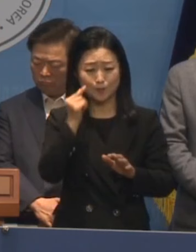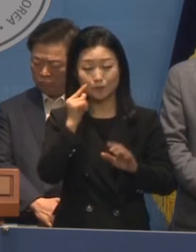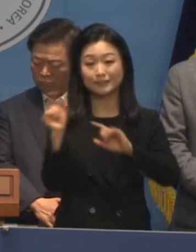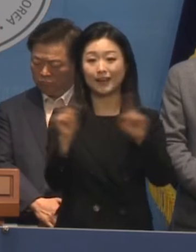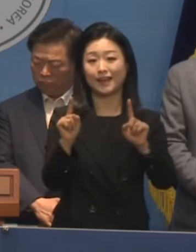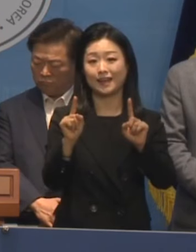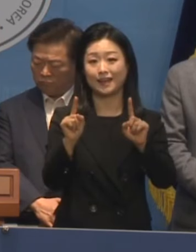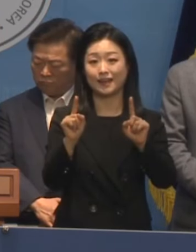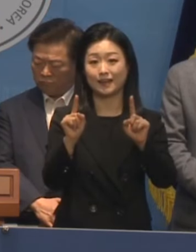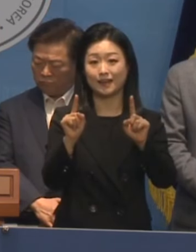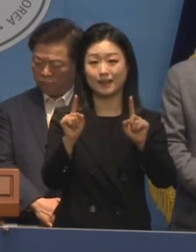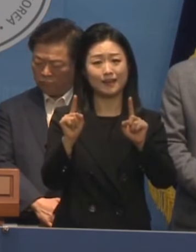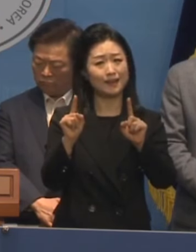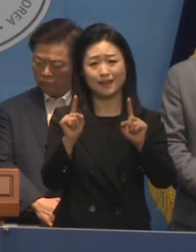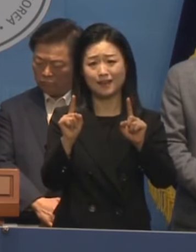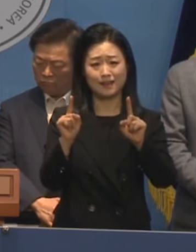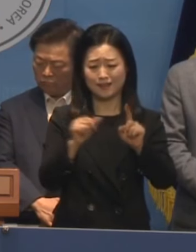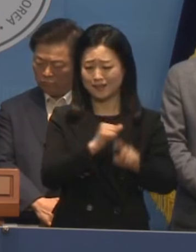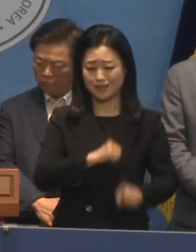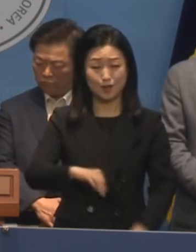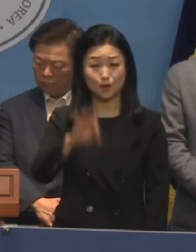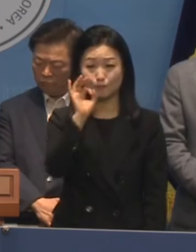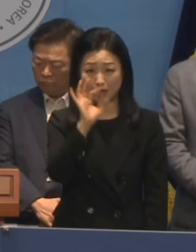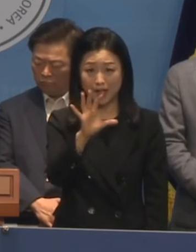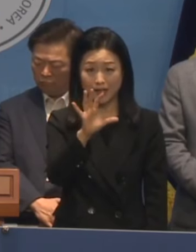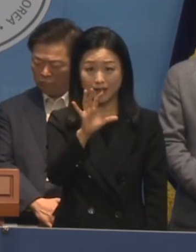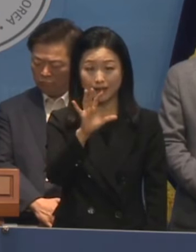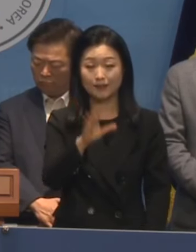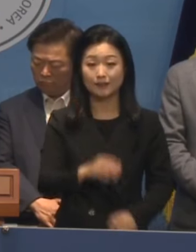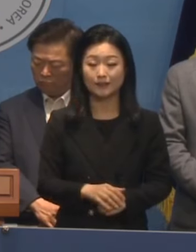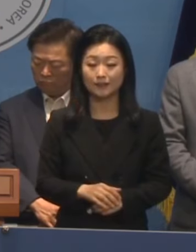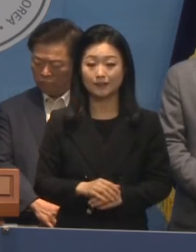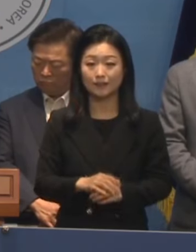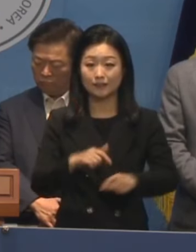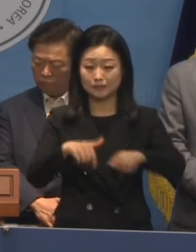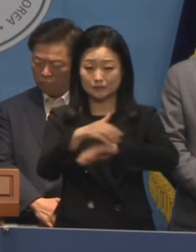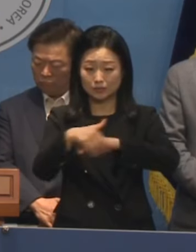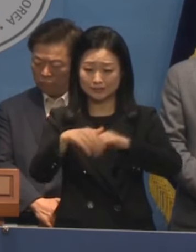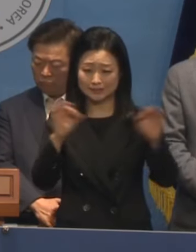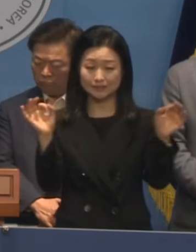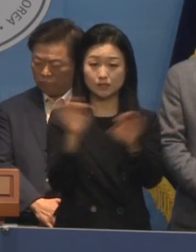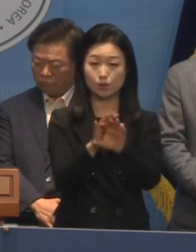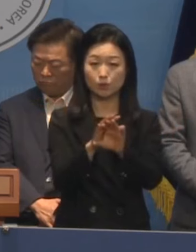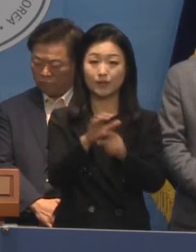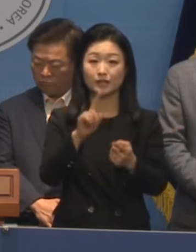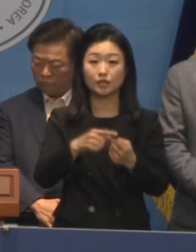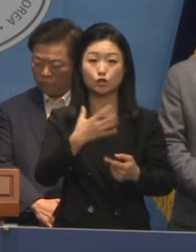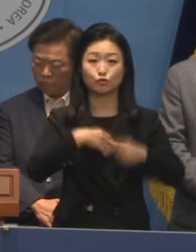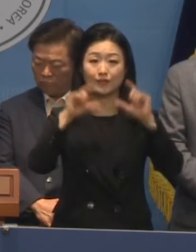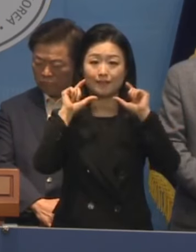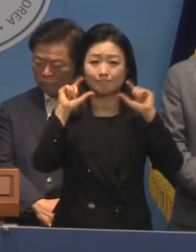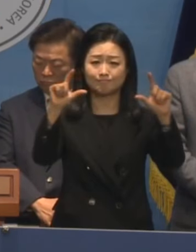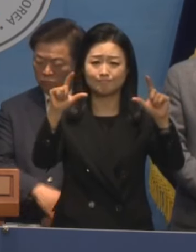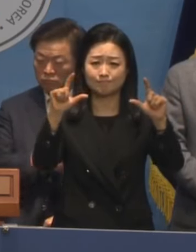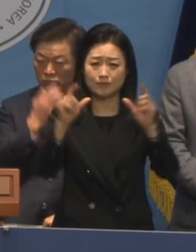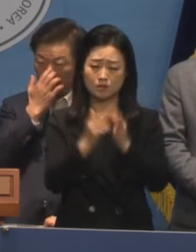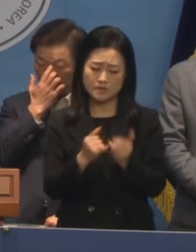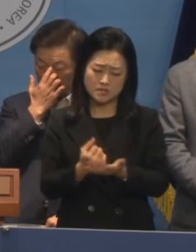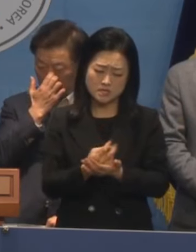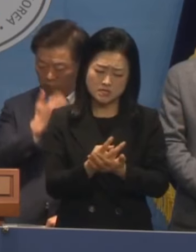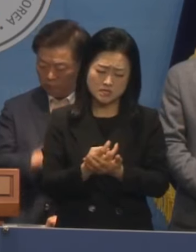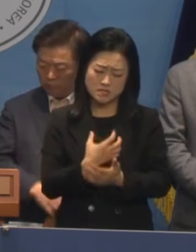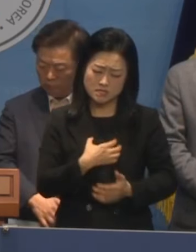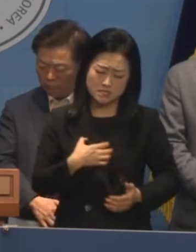살겠다 더 이상은 못 참겠다 정체 실정을 탁하는 국민들의 절규와 천재를